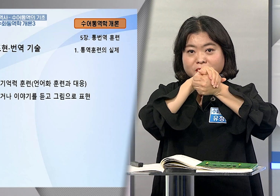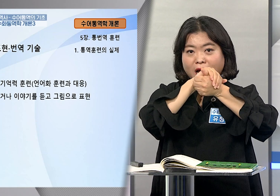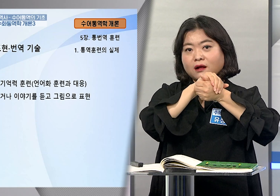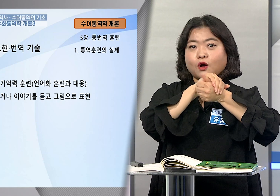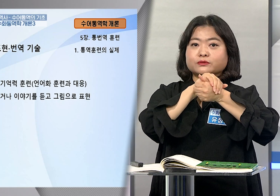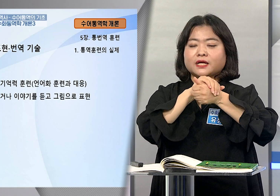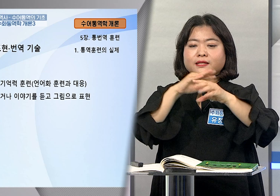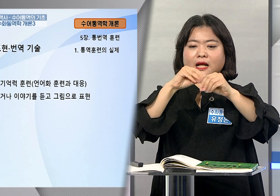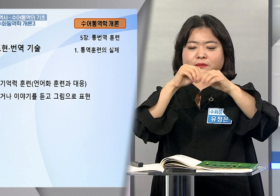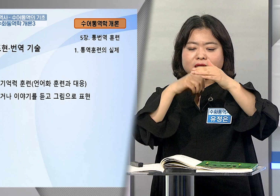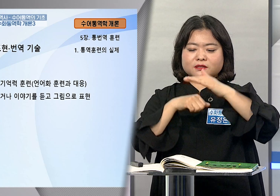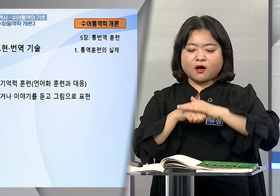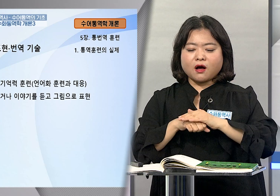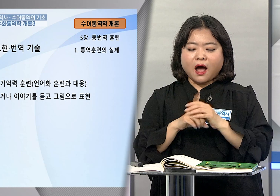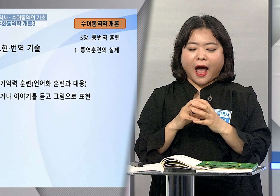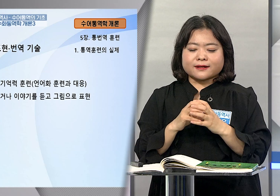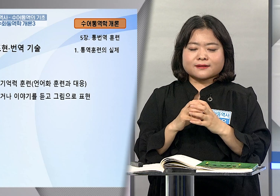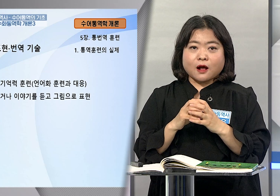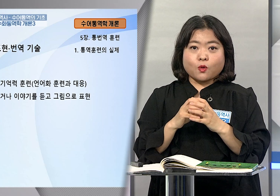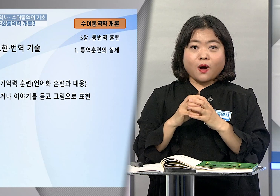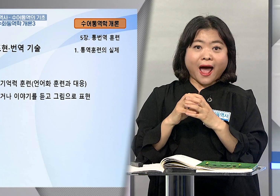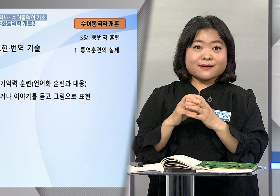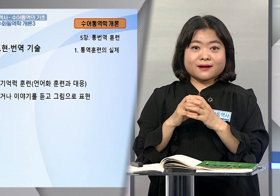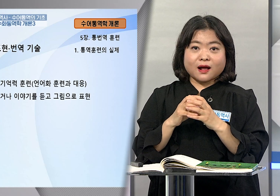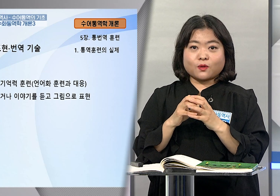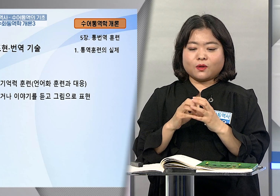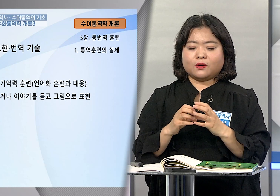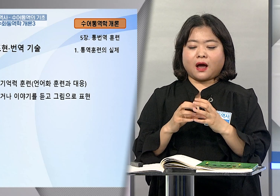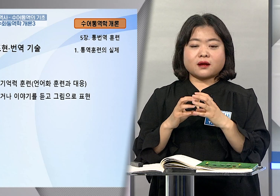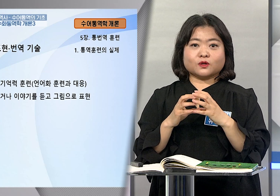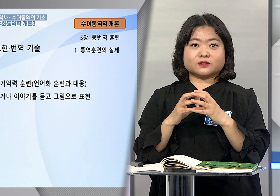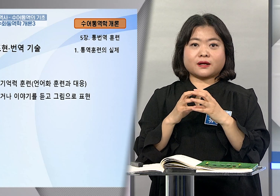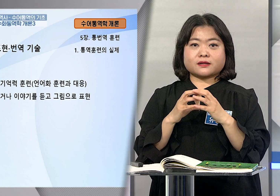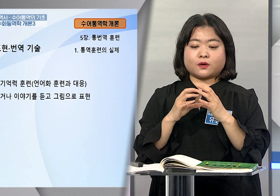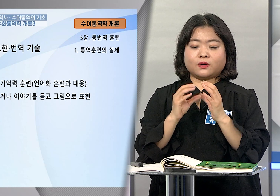거북이입니다. 거북이가 땅 밑에서 알을 까고 알을 어떻게 깔까요?